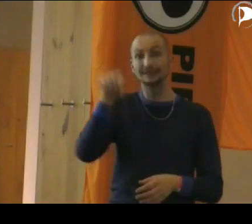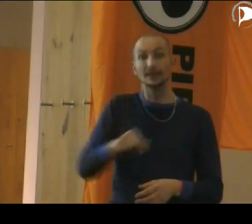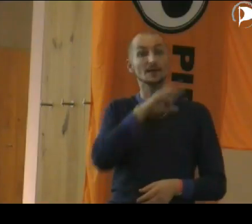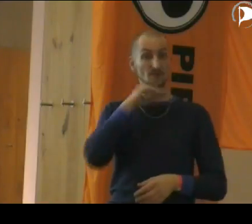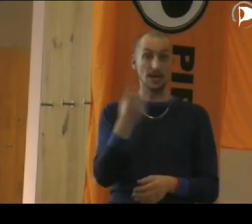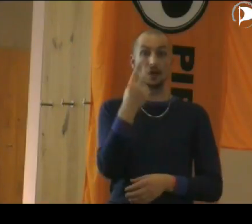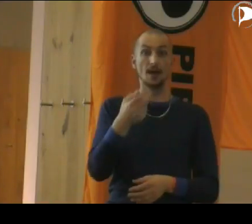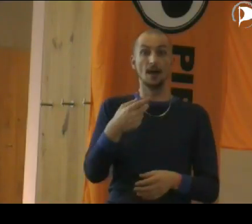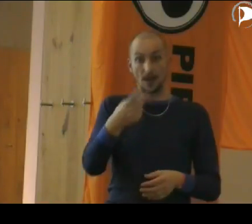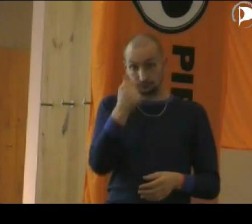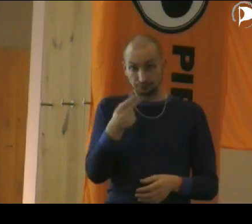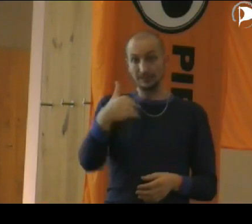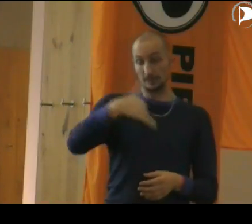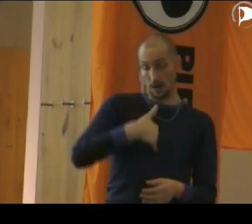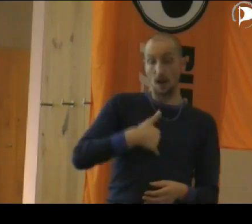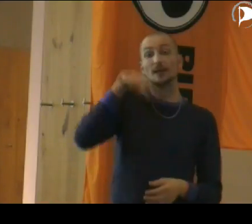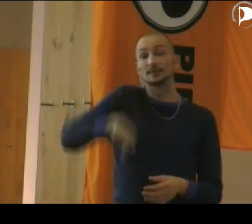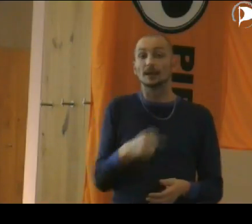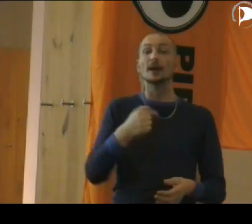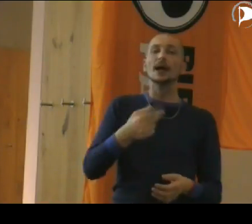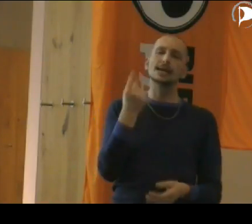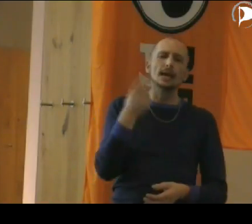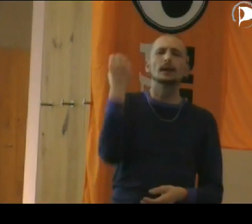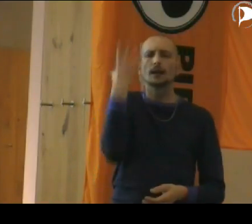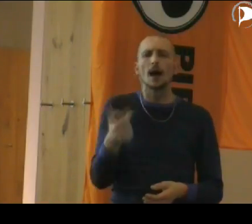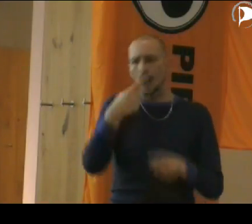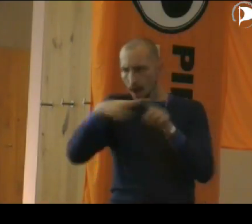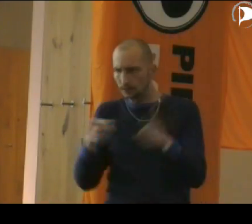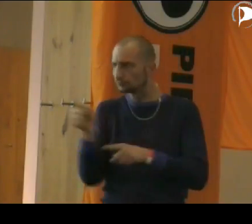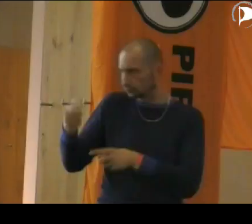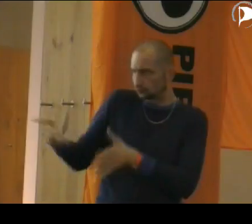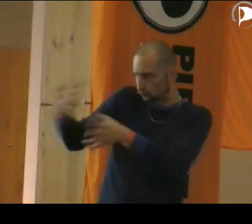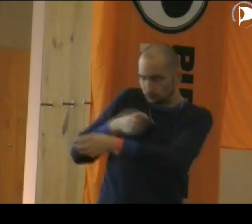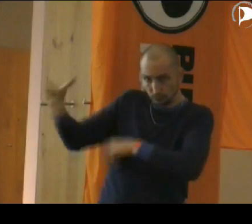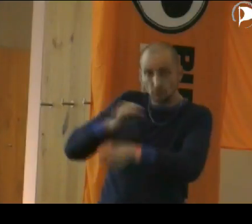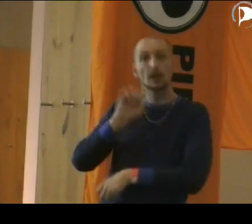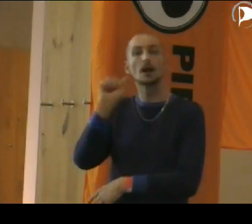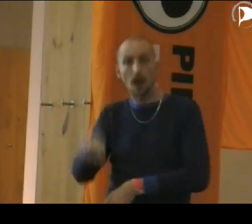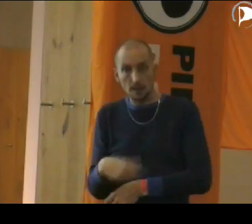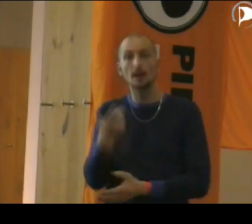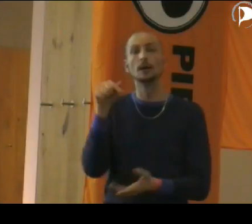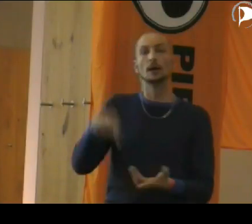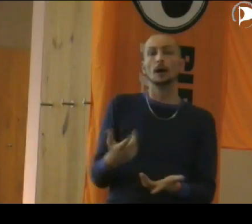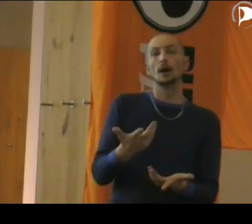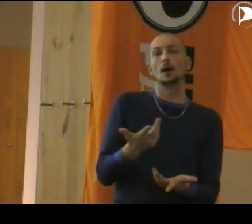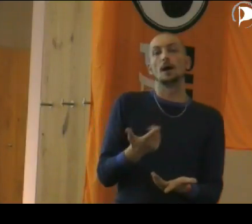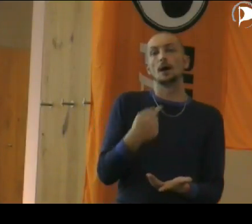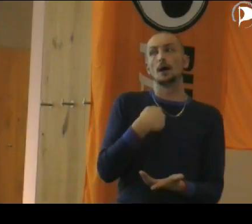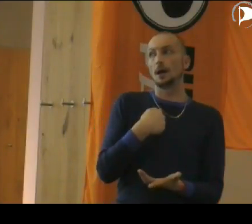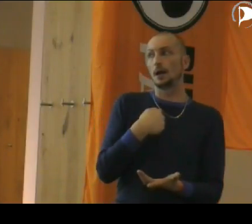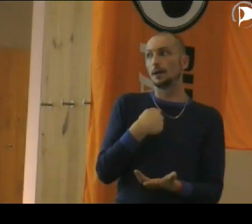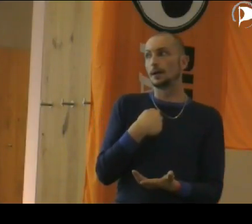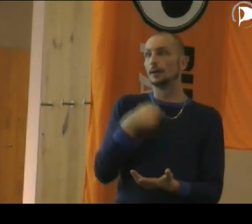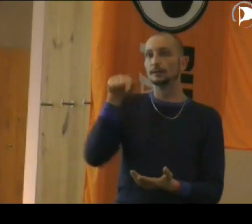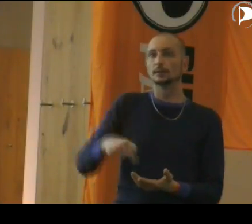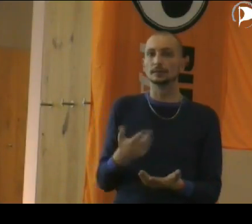verfügung natürlich können wir das geld auch anders ein leben denn ich persönlich bin vom fundraising nicht